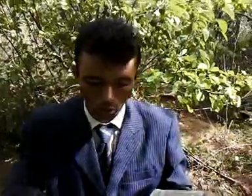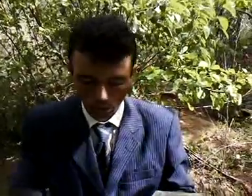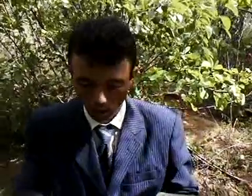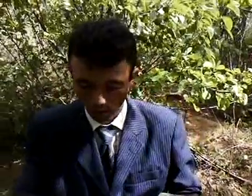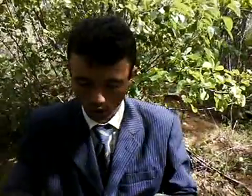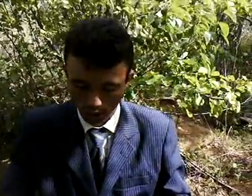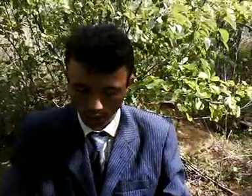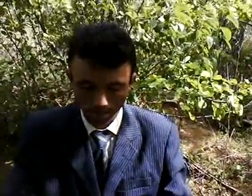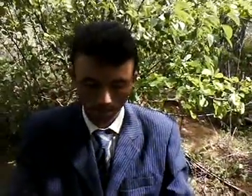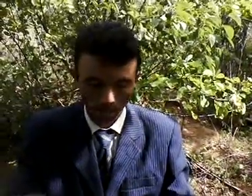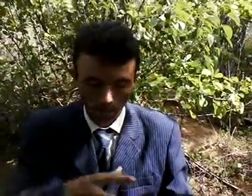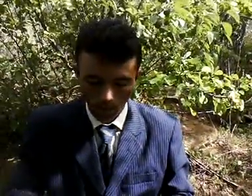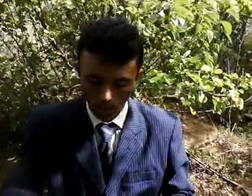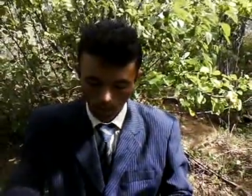Deus, nós vamos ler aqui.